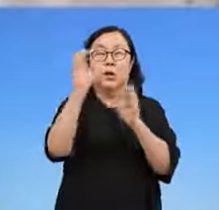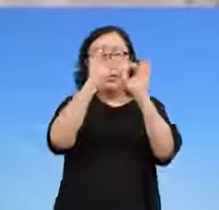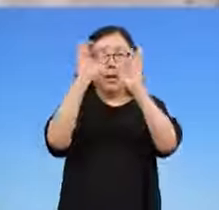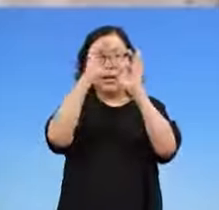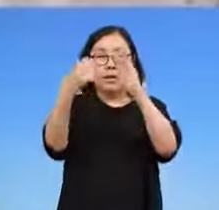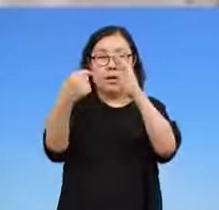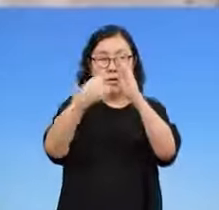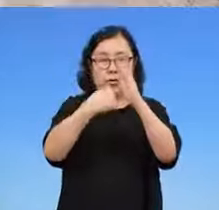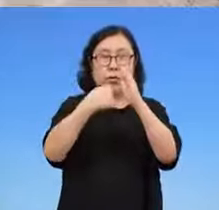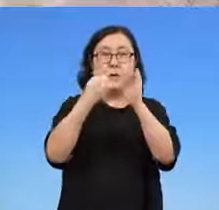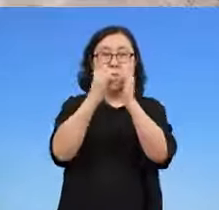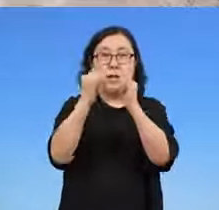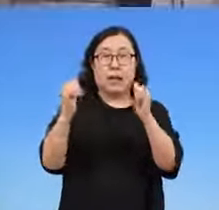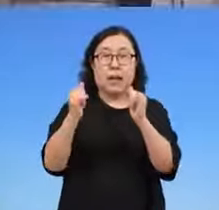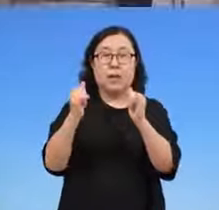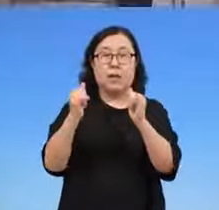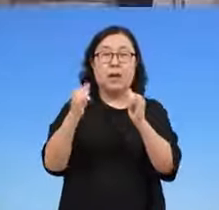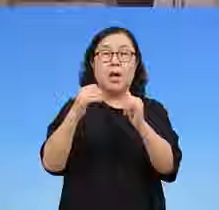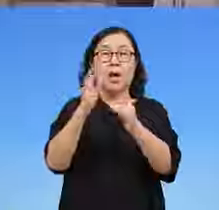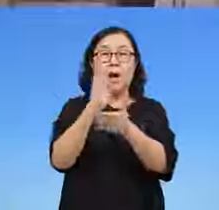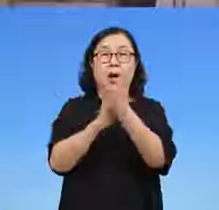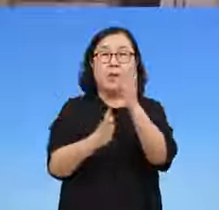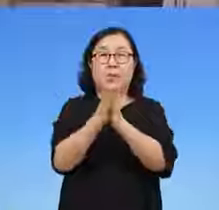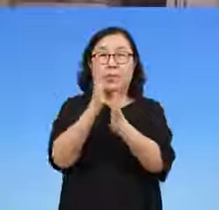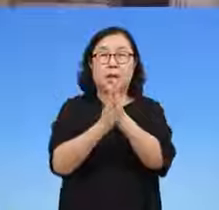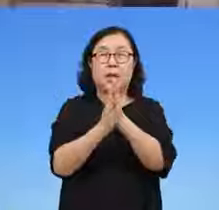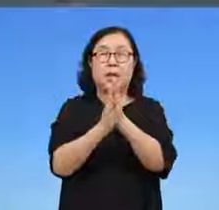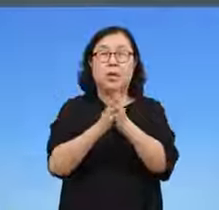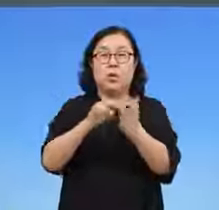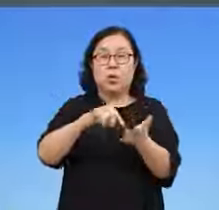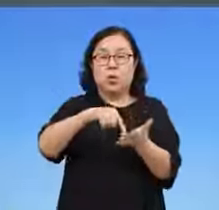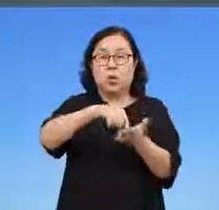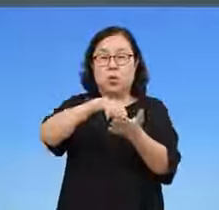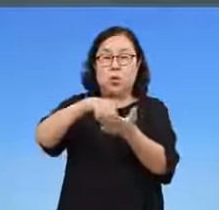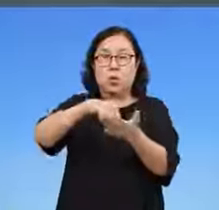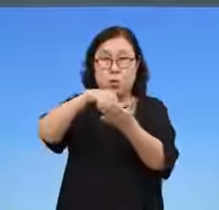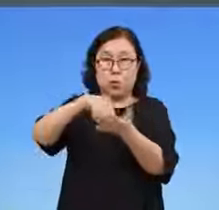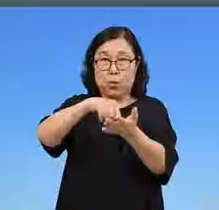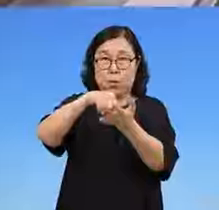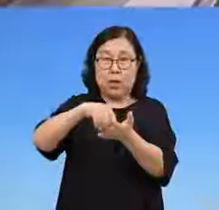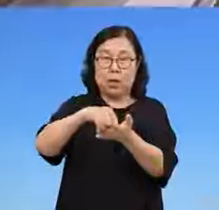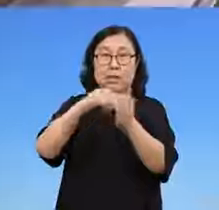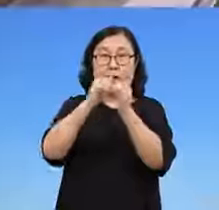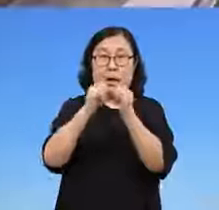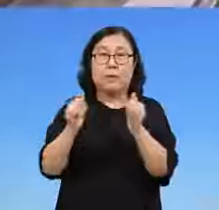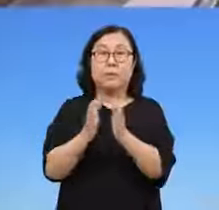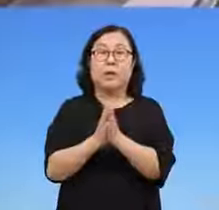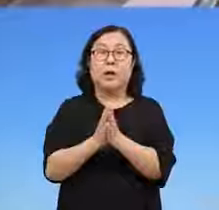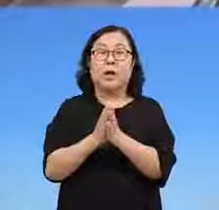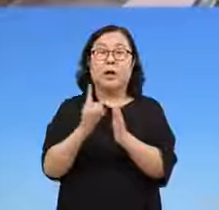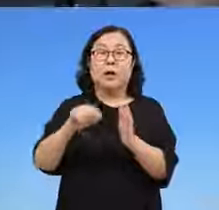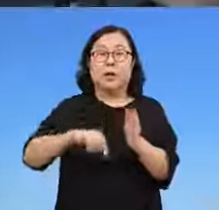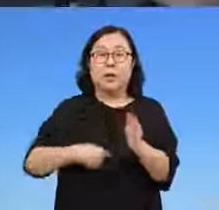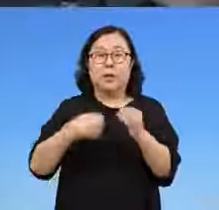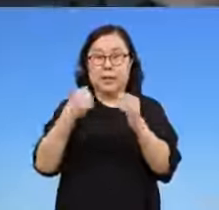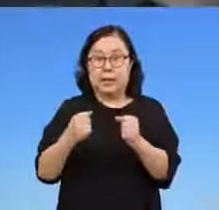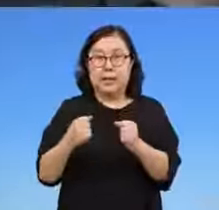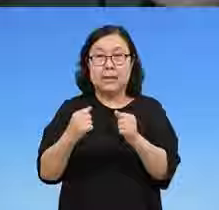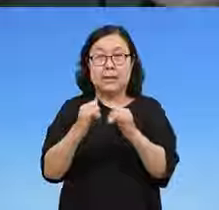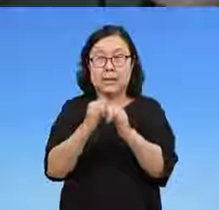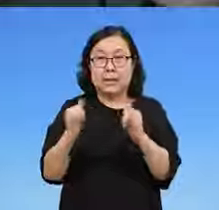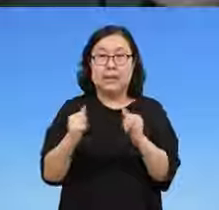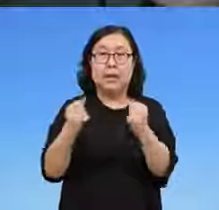더욱 찾아오는 사람이 없어진 고립된 일상. 홀로 계신 어르신들의 건강을 위해 가만히 있을